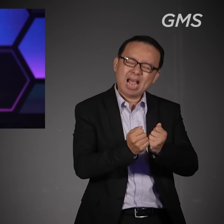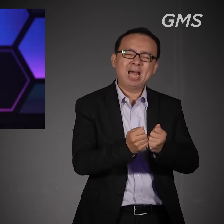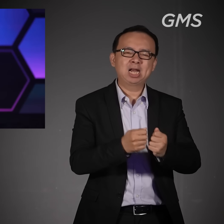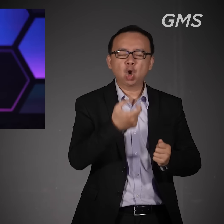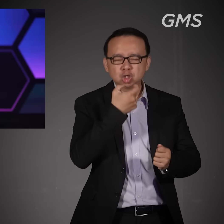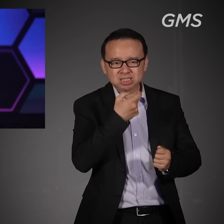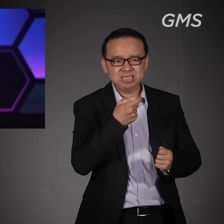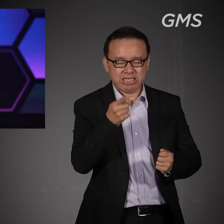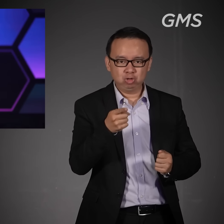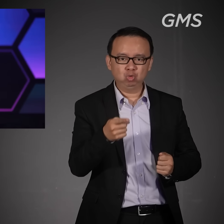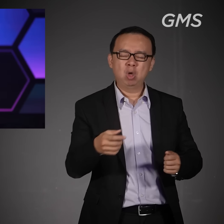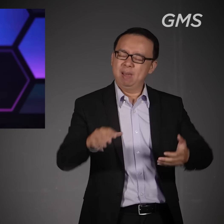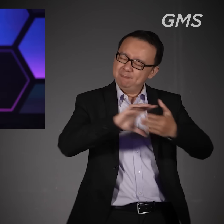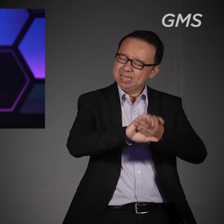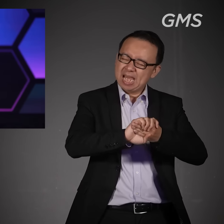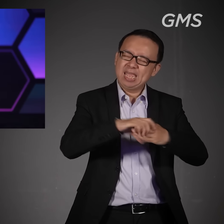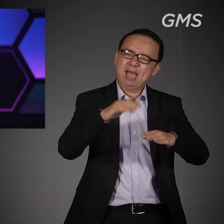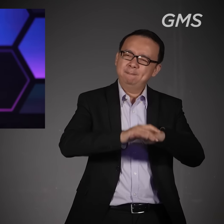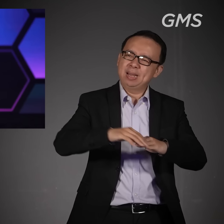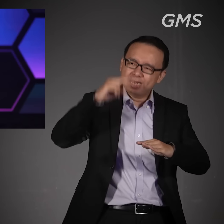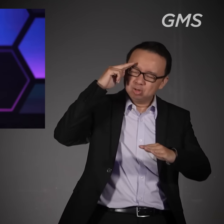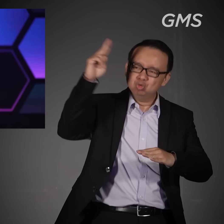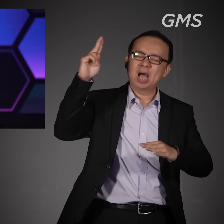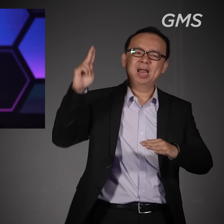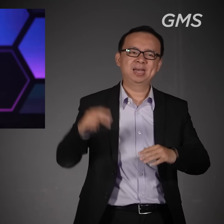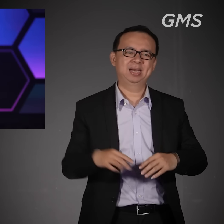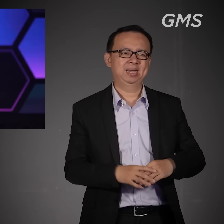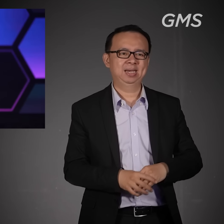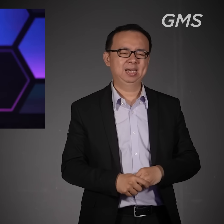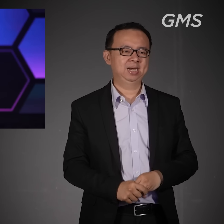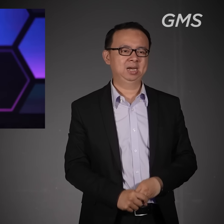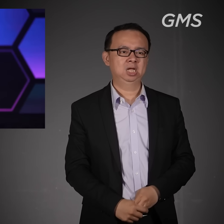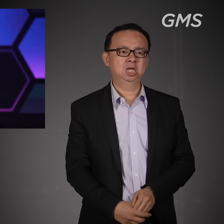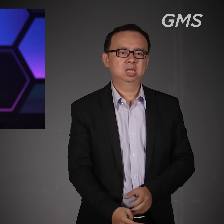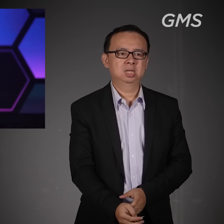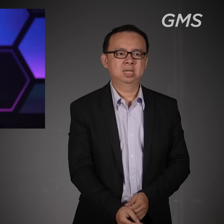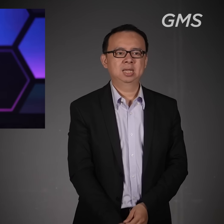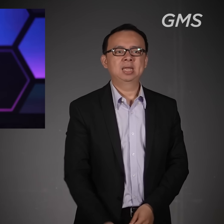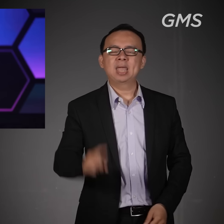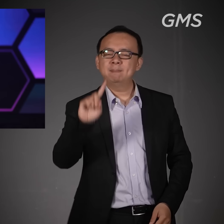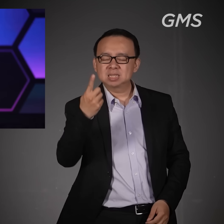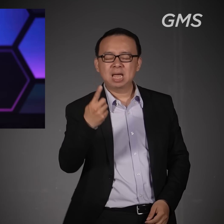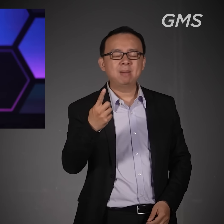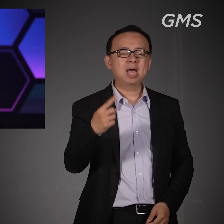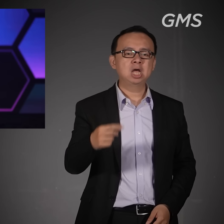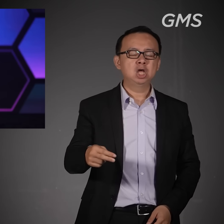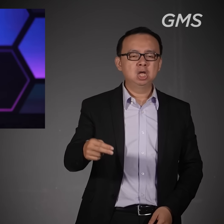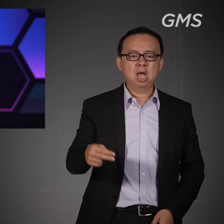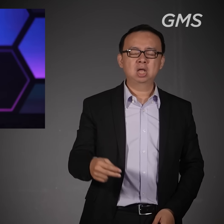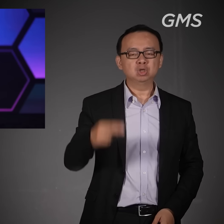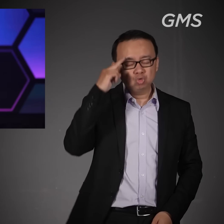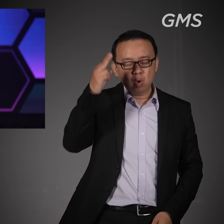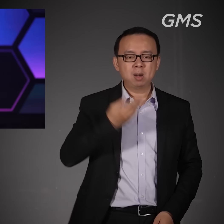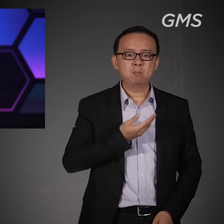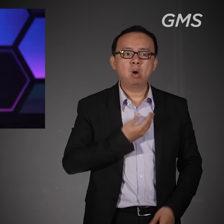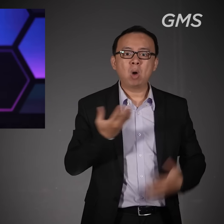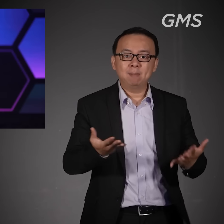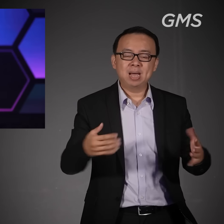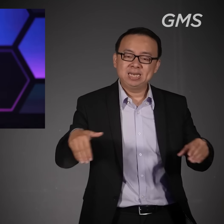yang memultiplikasikan menjadi 5.000 orang makan. Yang pertama, kenali kehendak Tuhan. Yang kedua, persiapkan apa yang bisa. Yang